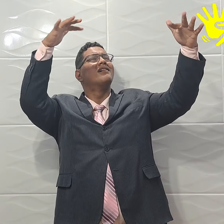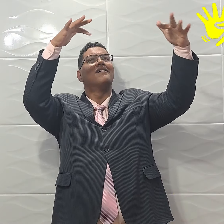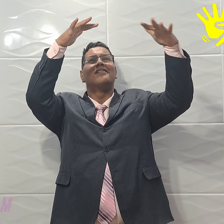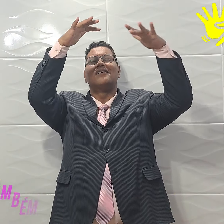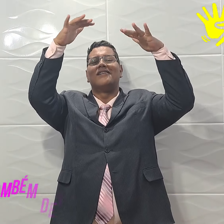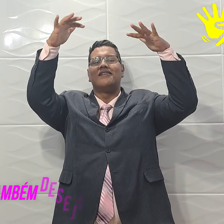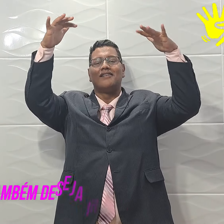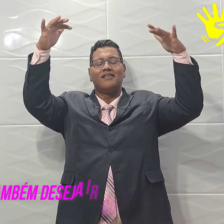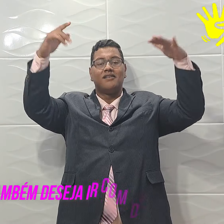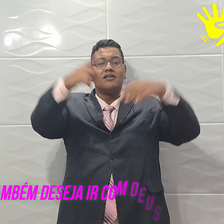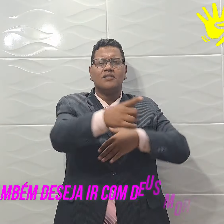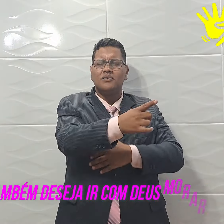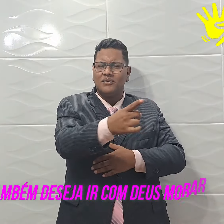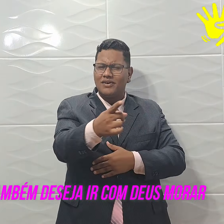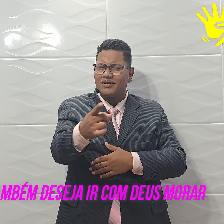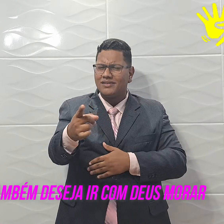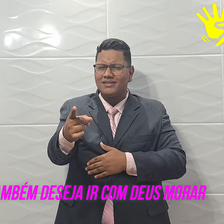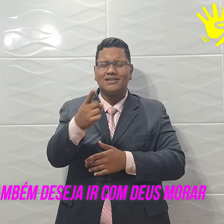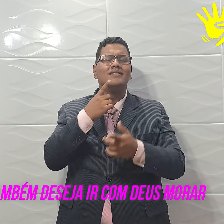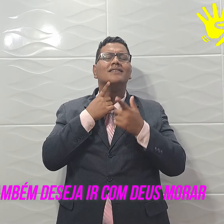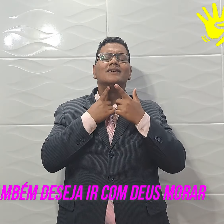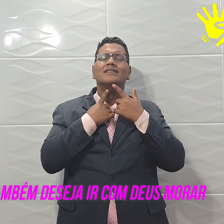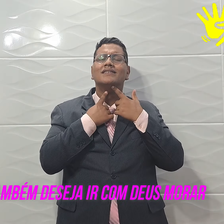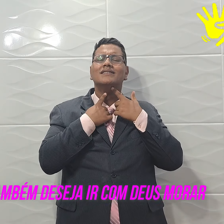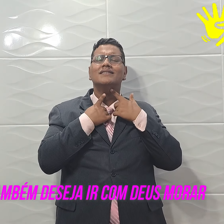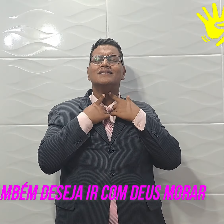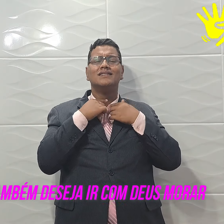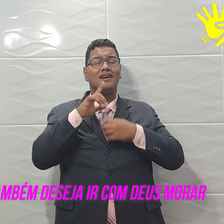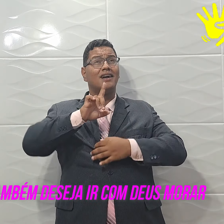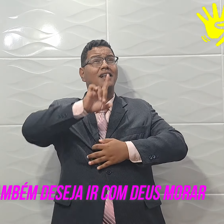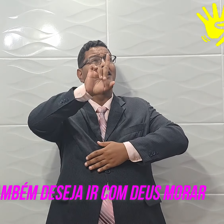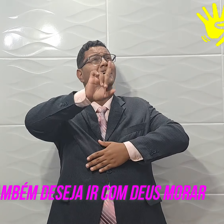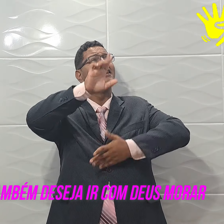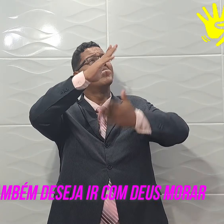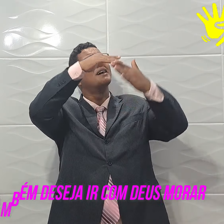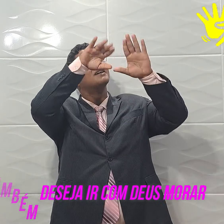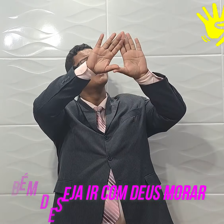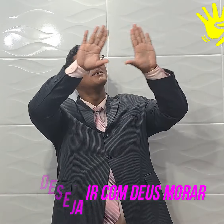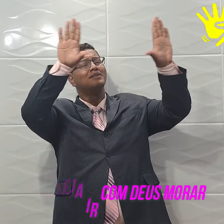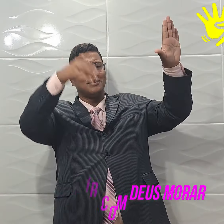Quem também deseja ir com Deus molar